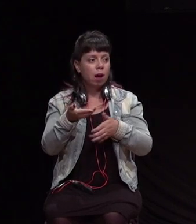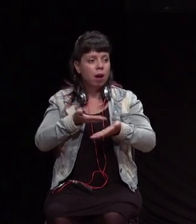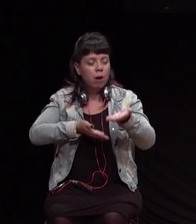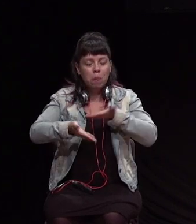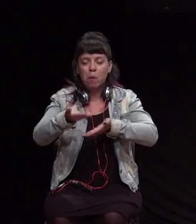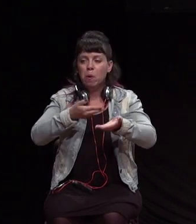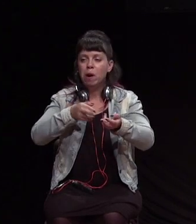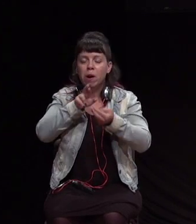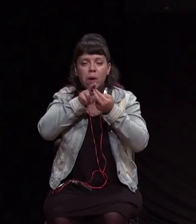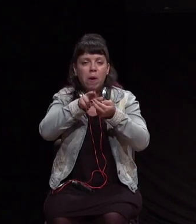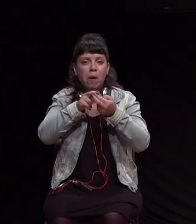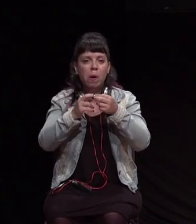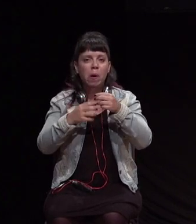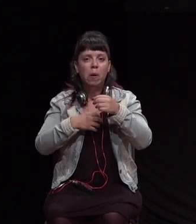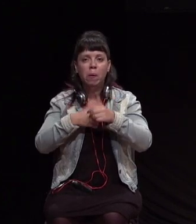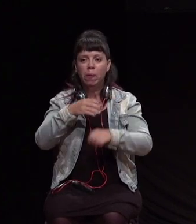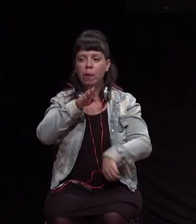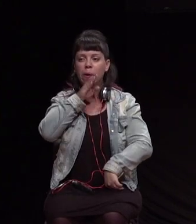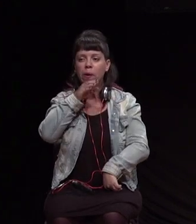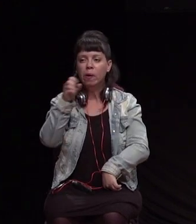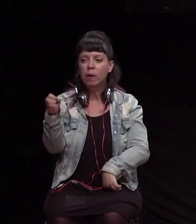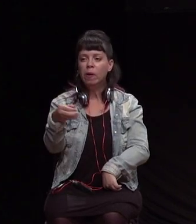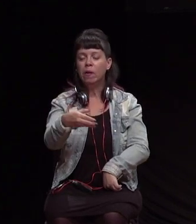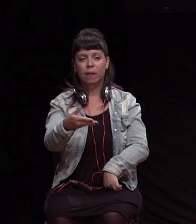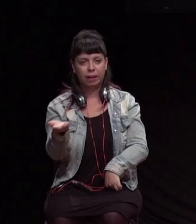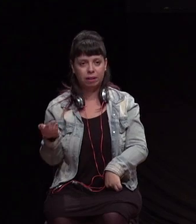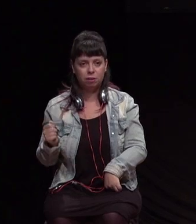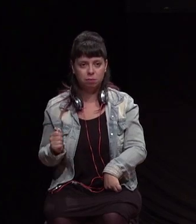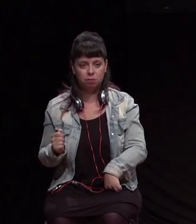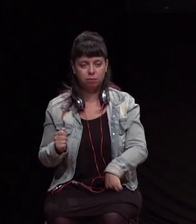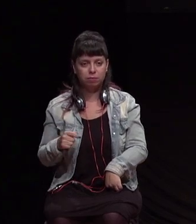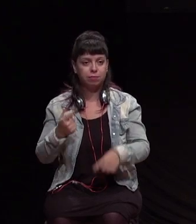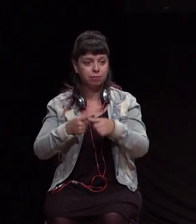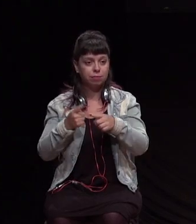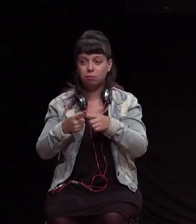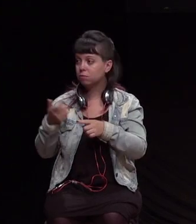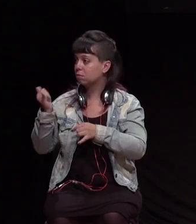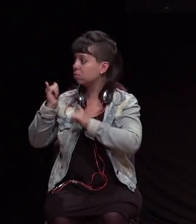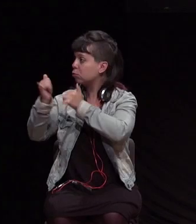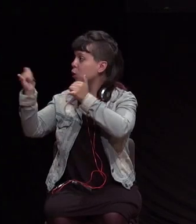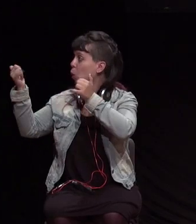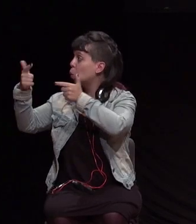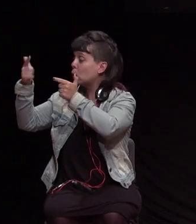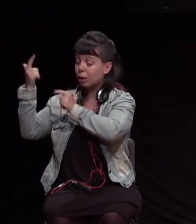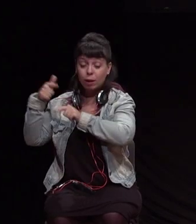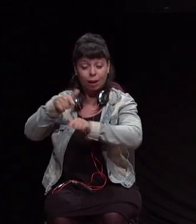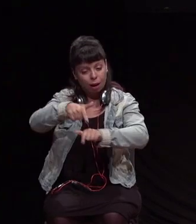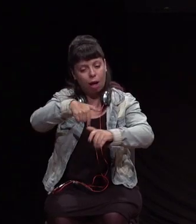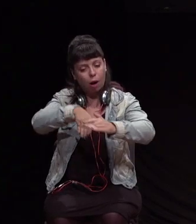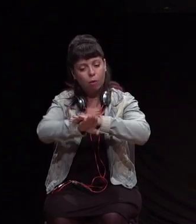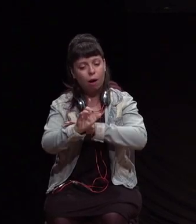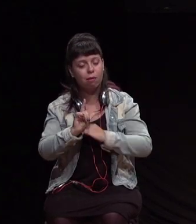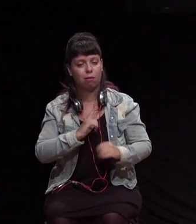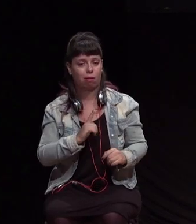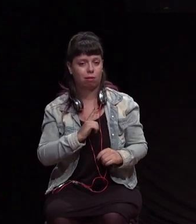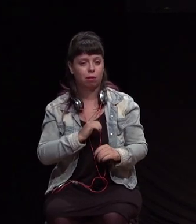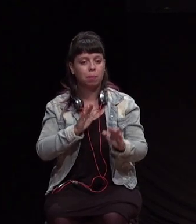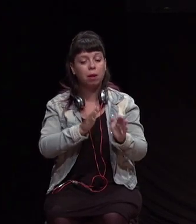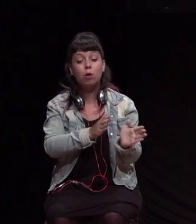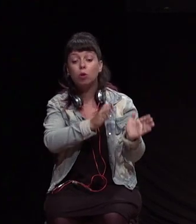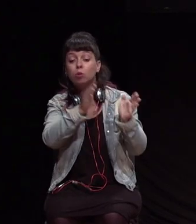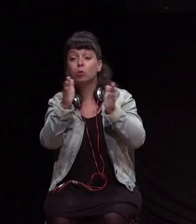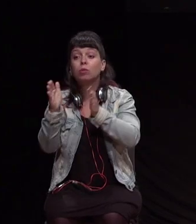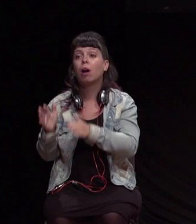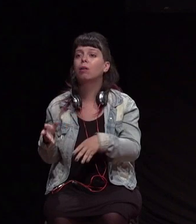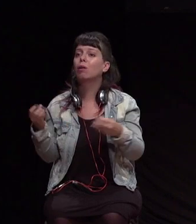de novas formas de conhecimento, né, através de elementos que não se encontram mais por aí, né. Por outro lado, a questão é como retomar, como ocupar,